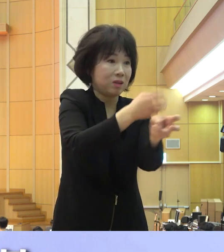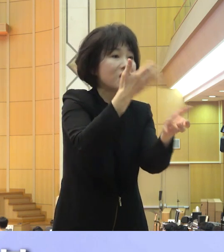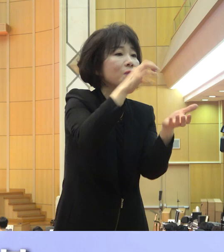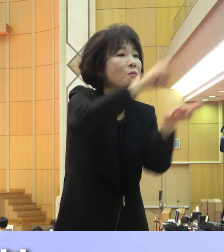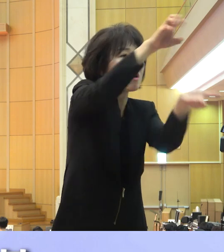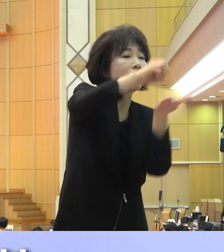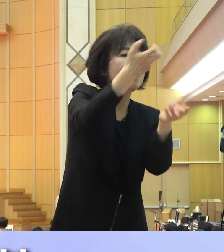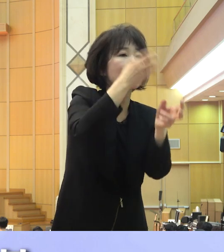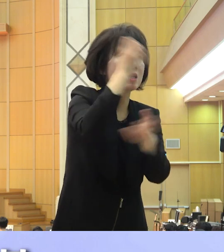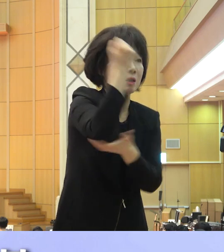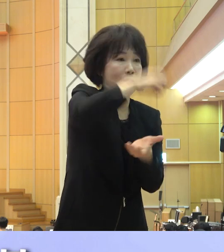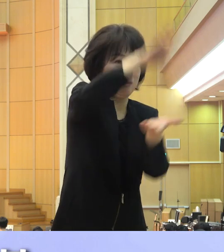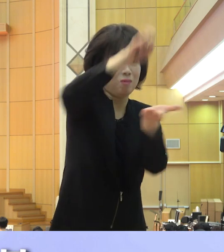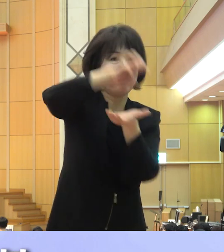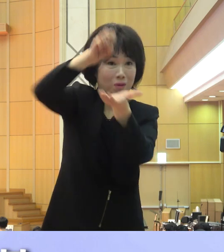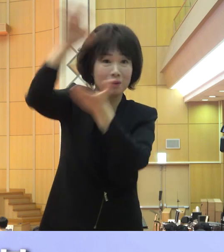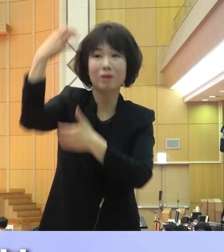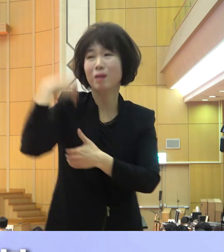일을 했어요.